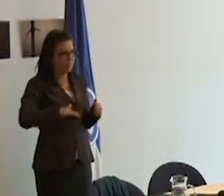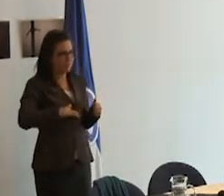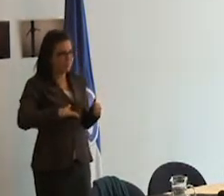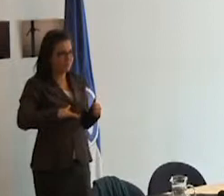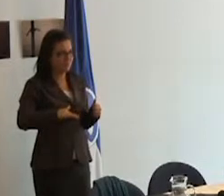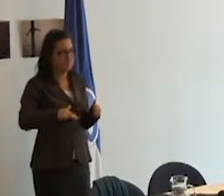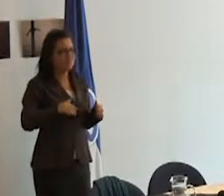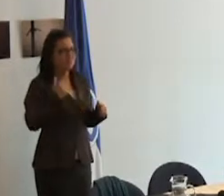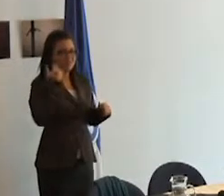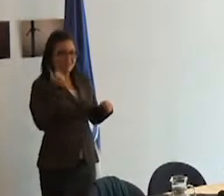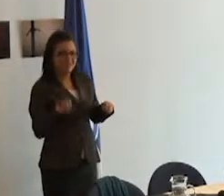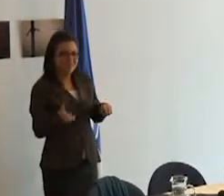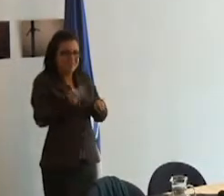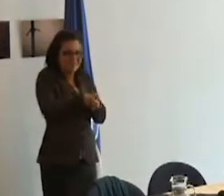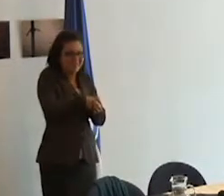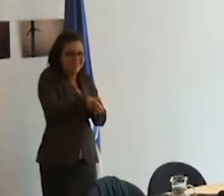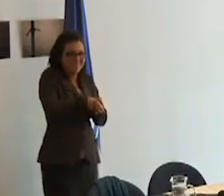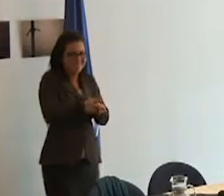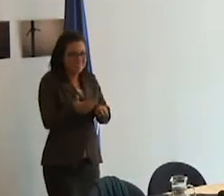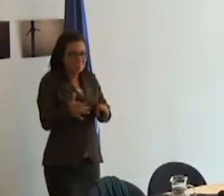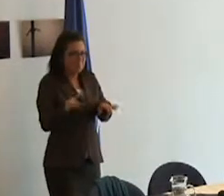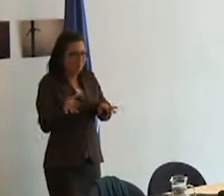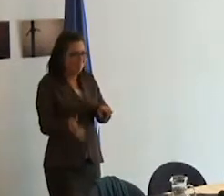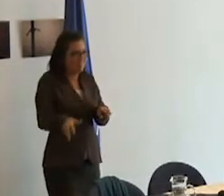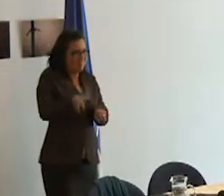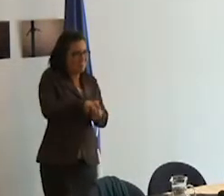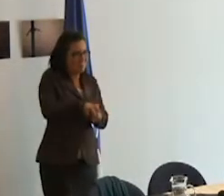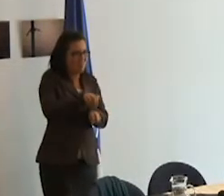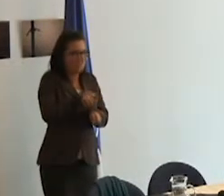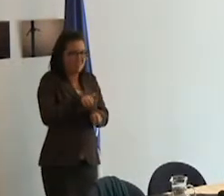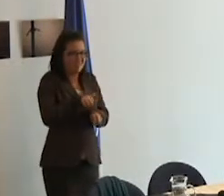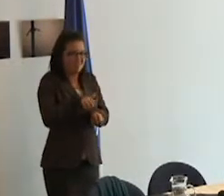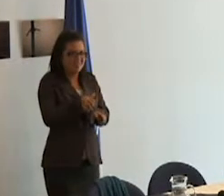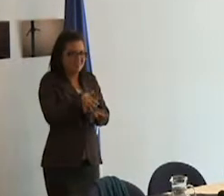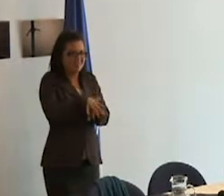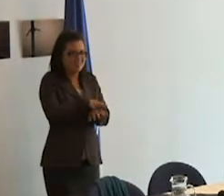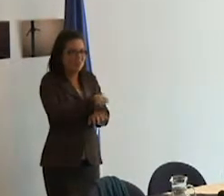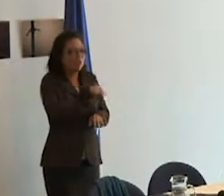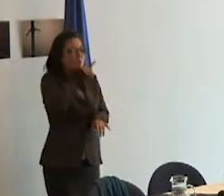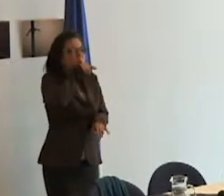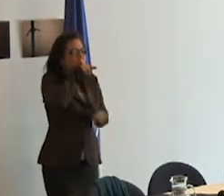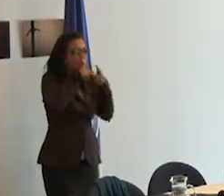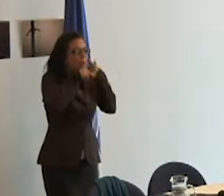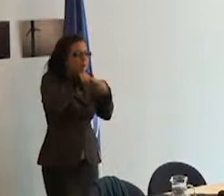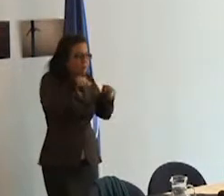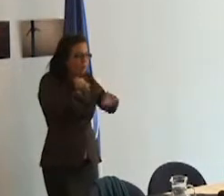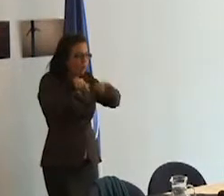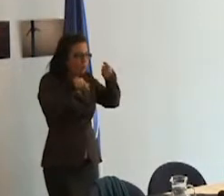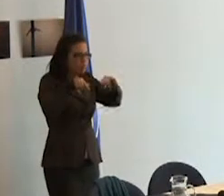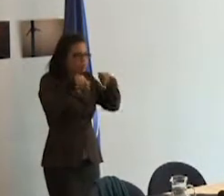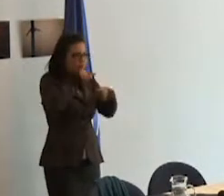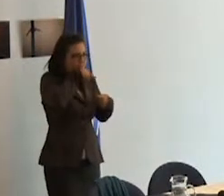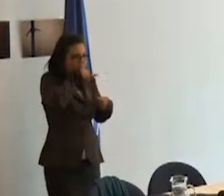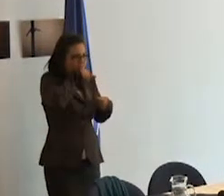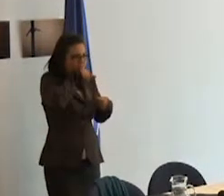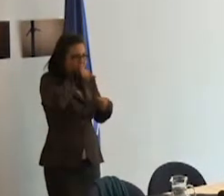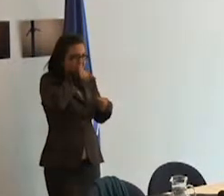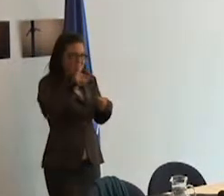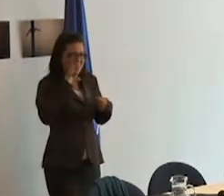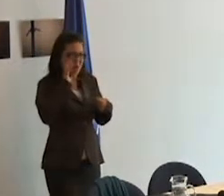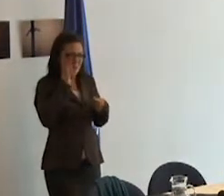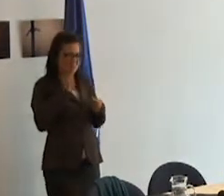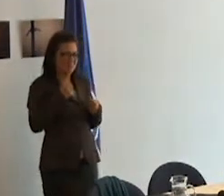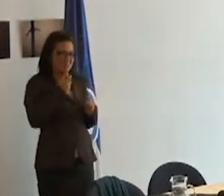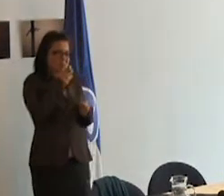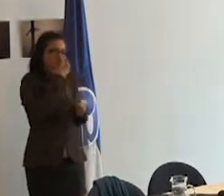del macho y otros como alcatraces sin lengua cuyos picos parecían una cuchara. Contó que